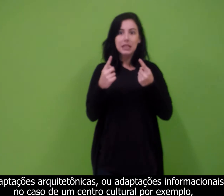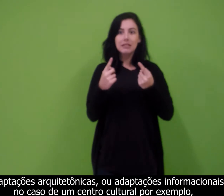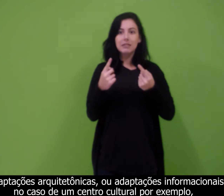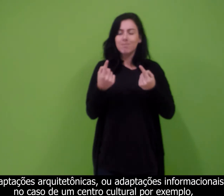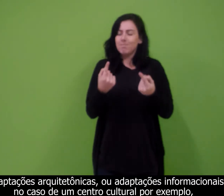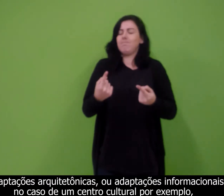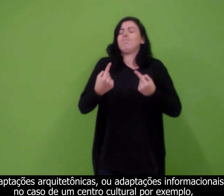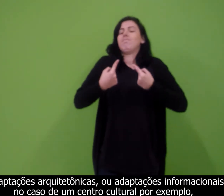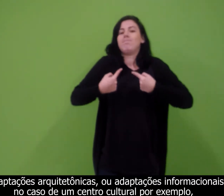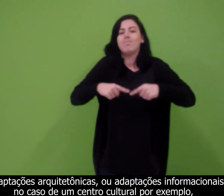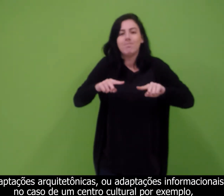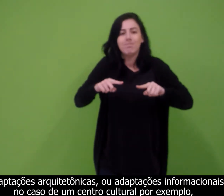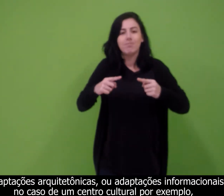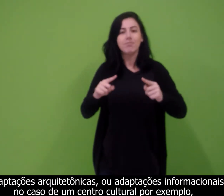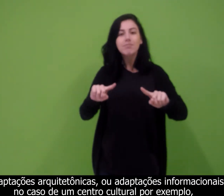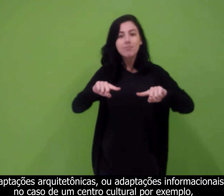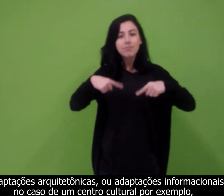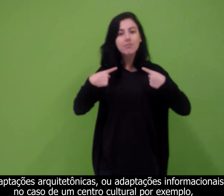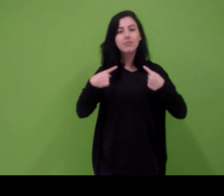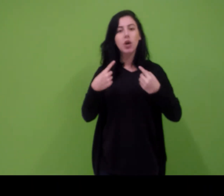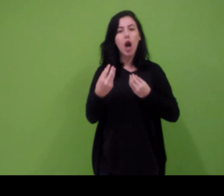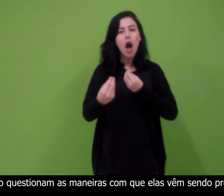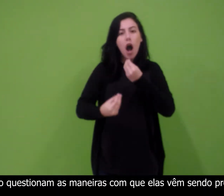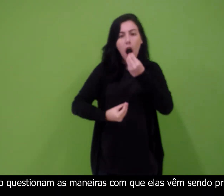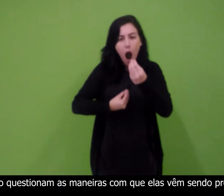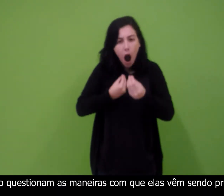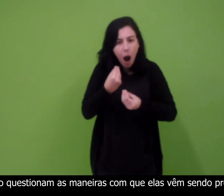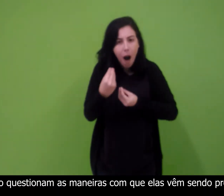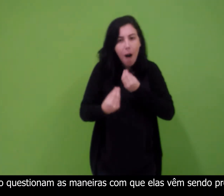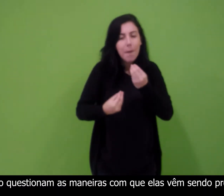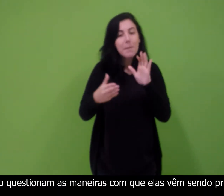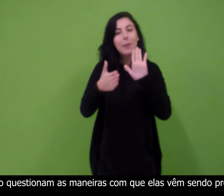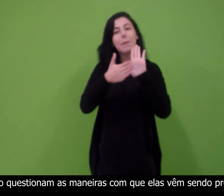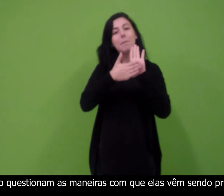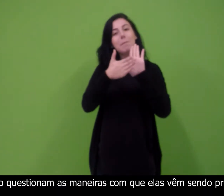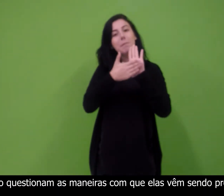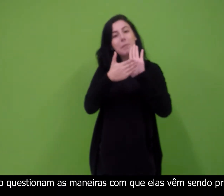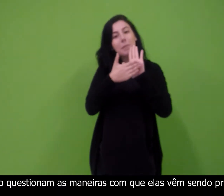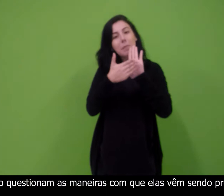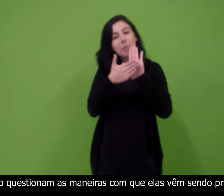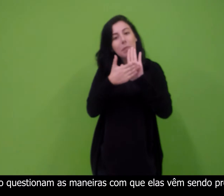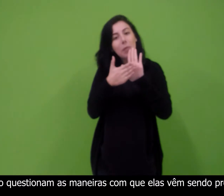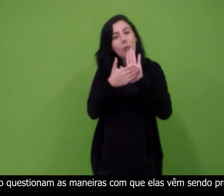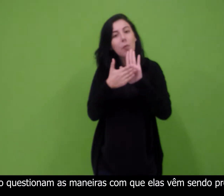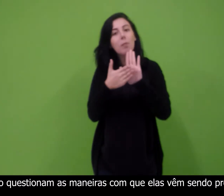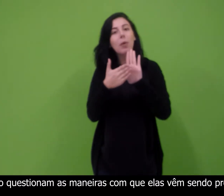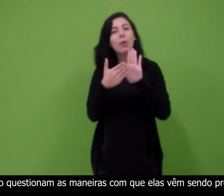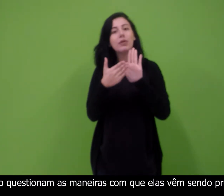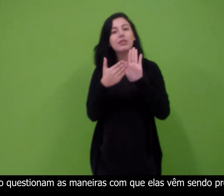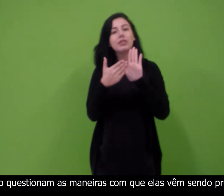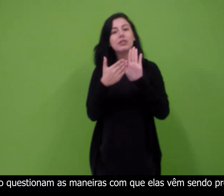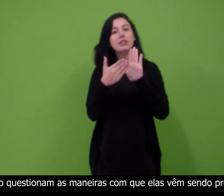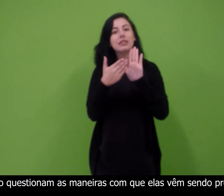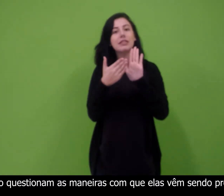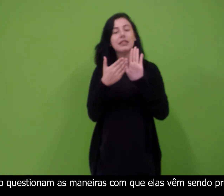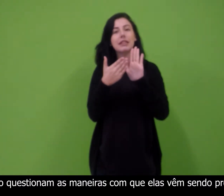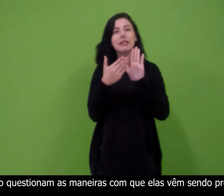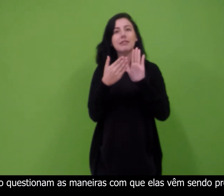caso de um centro cultural, por exemplo, mas eles não questionam as maneiras como vêm sendo